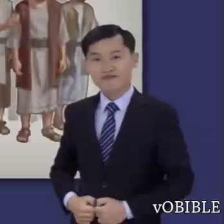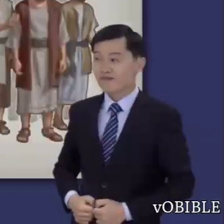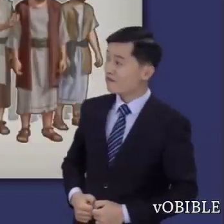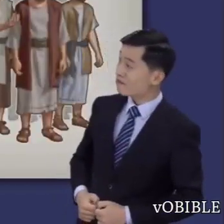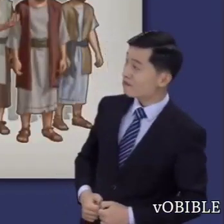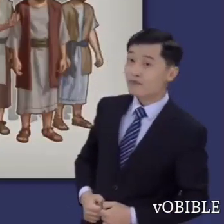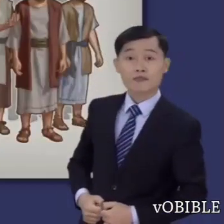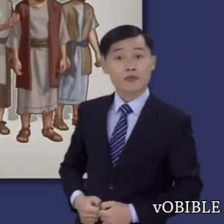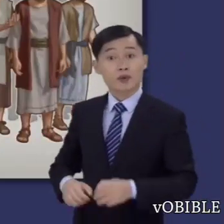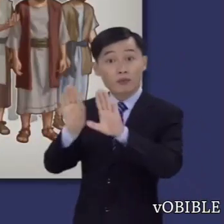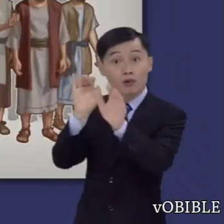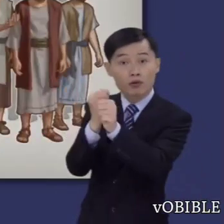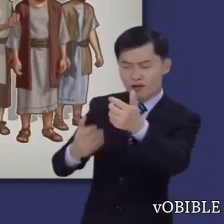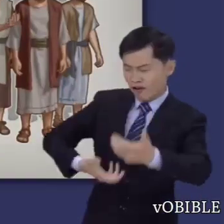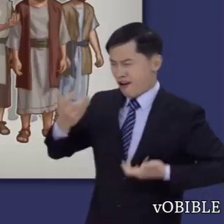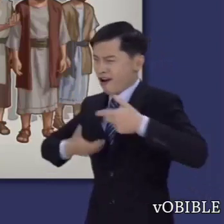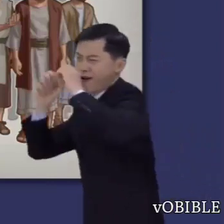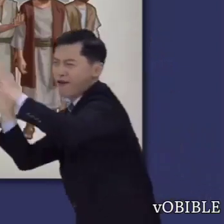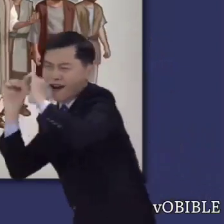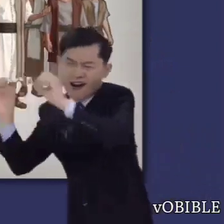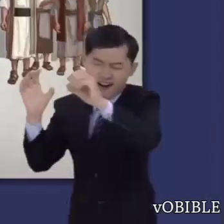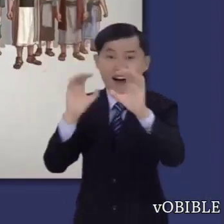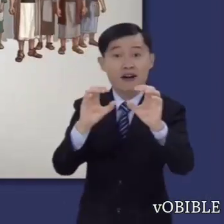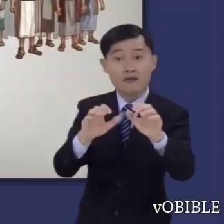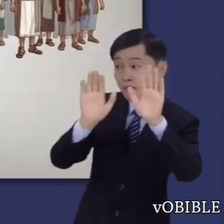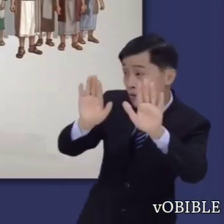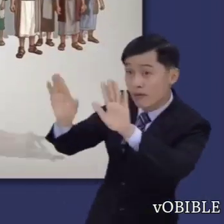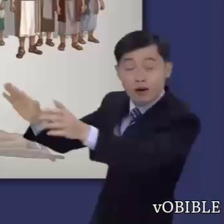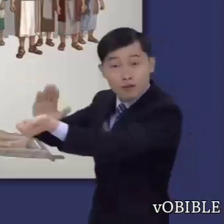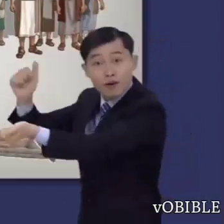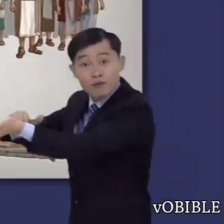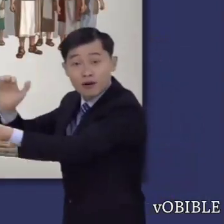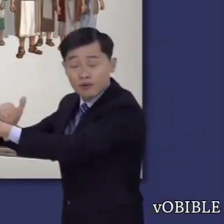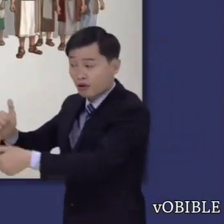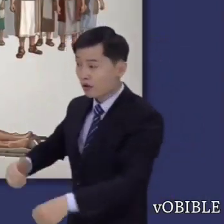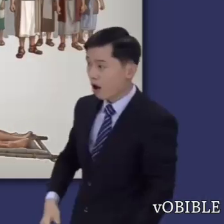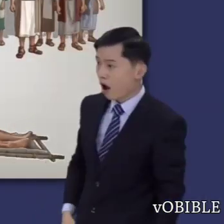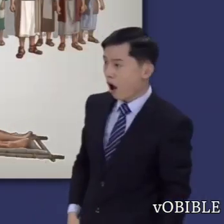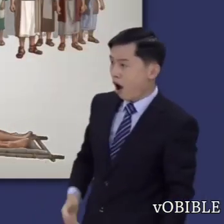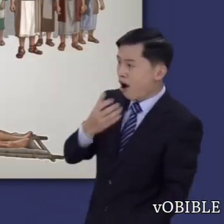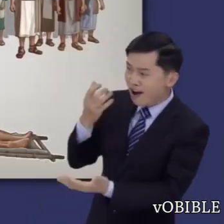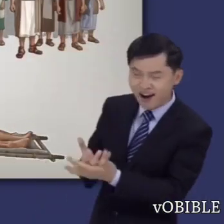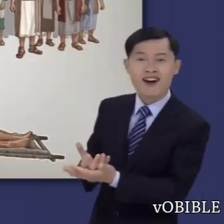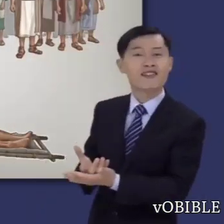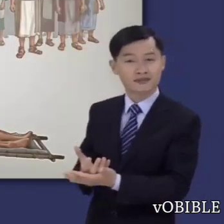第三到九章记录耶稣的门徒热心传道和施行奇迹的经历。